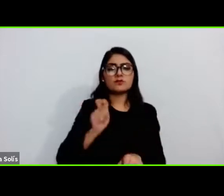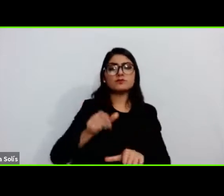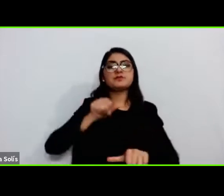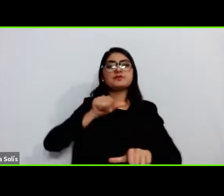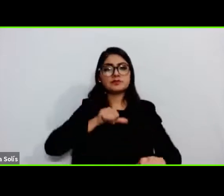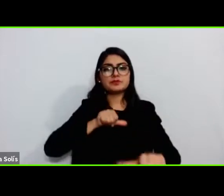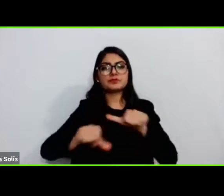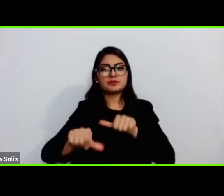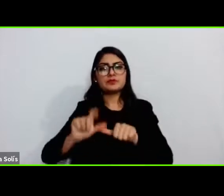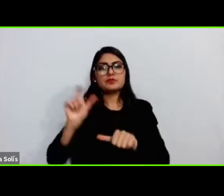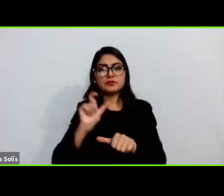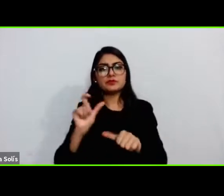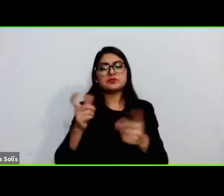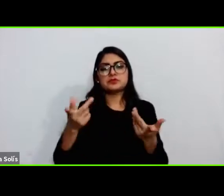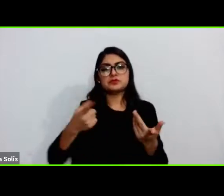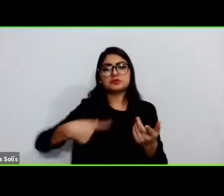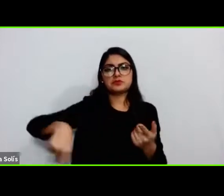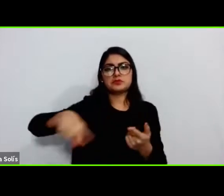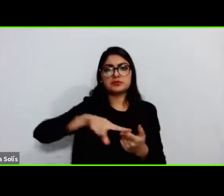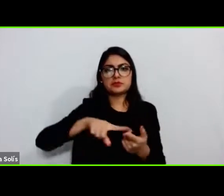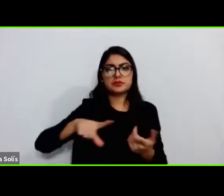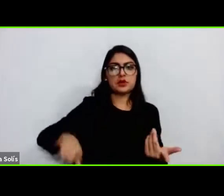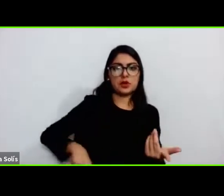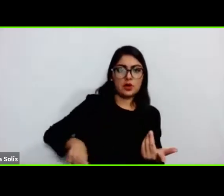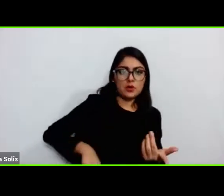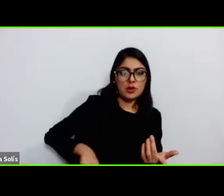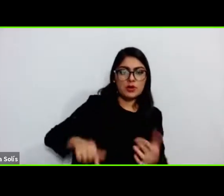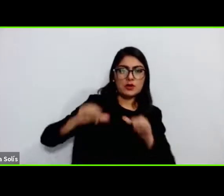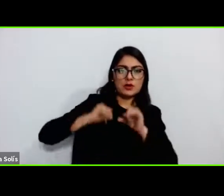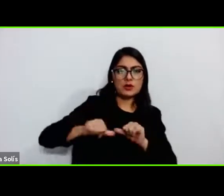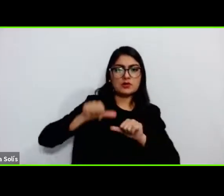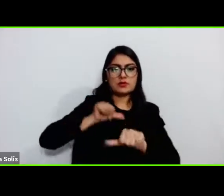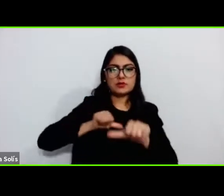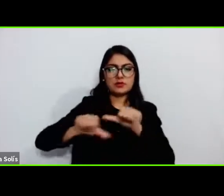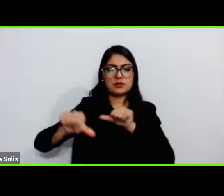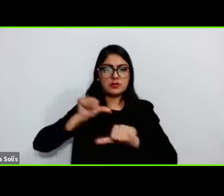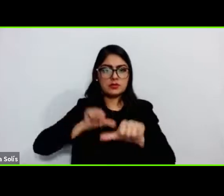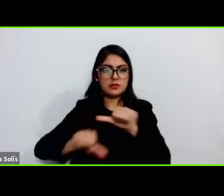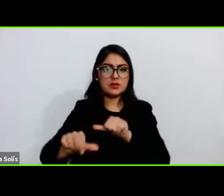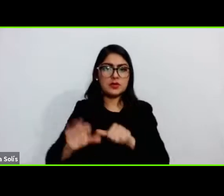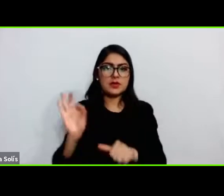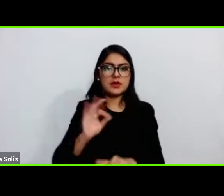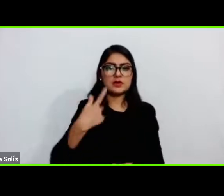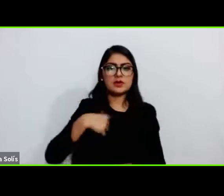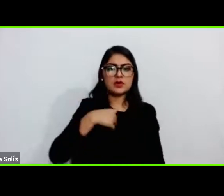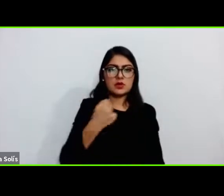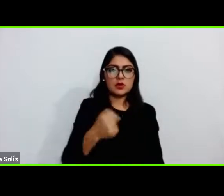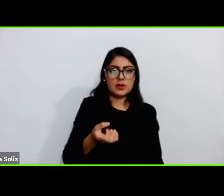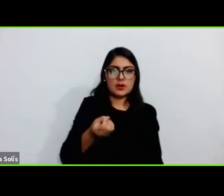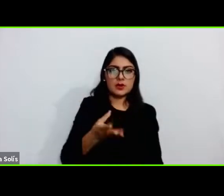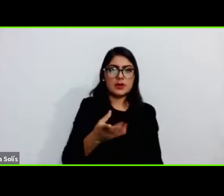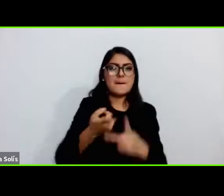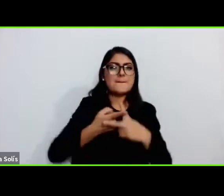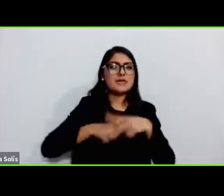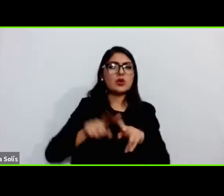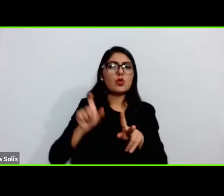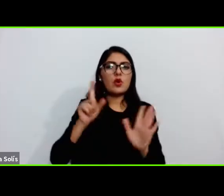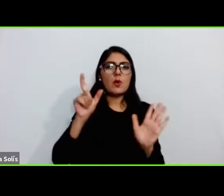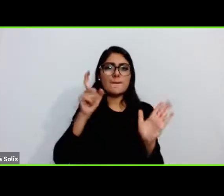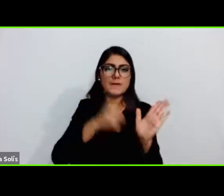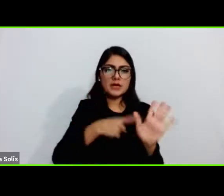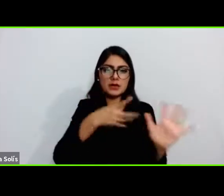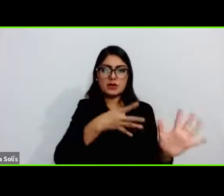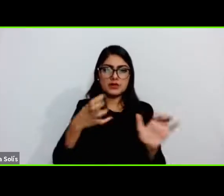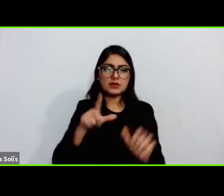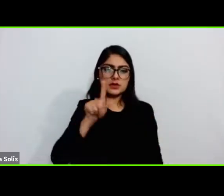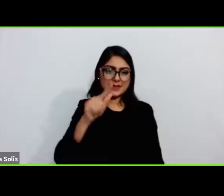misma transición democrática. La transición democrática podríamos fijarla, digamos, en términos muy amplios, en 1937, con la incorporación